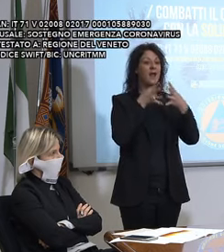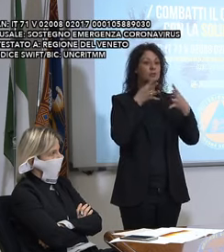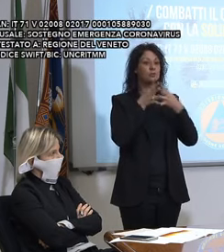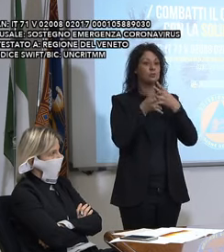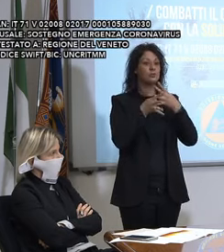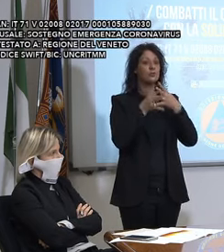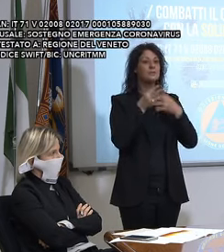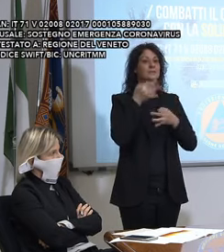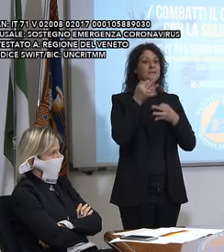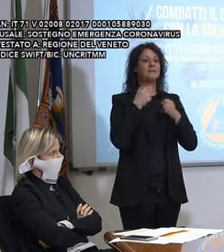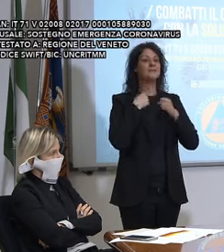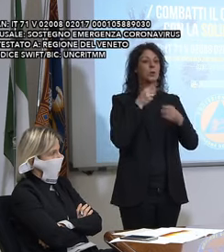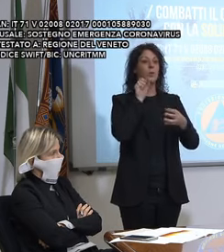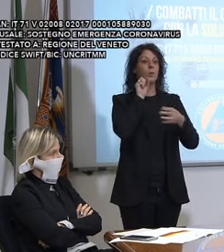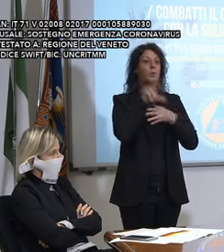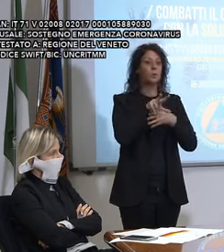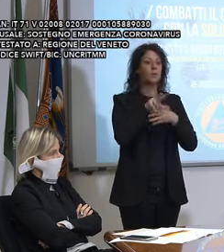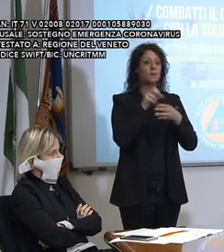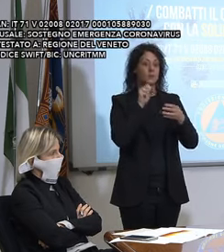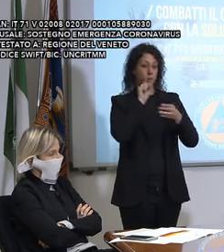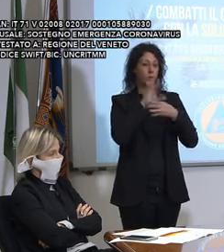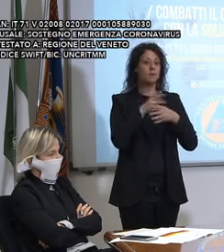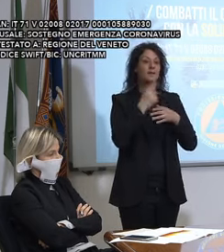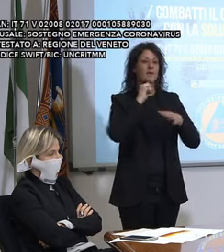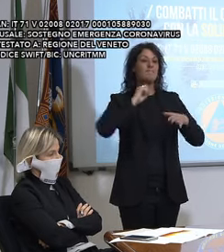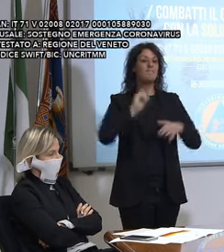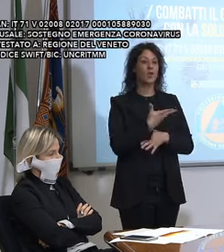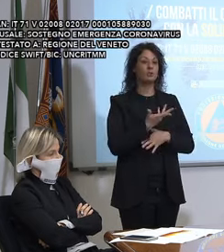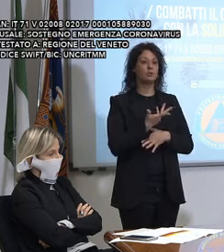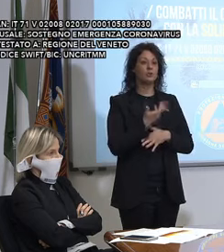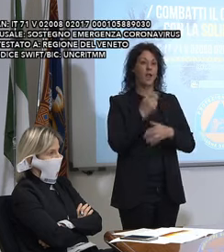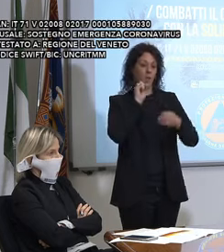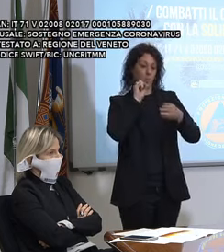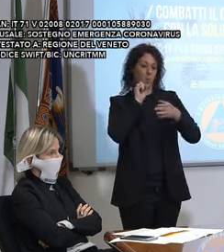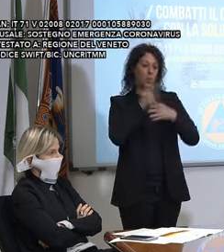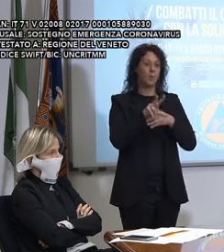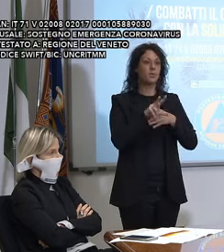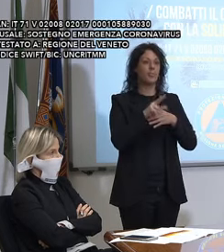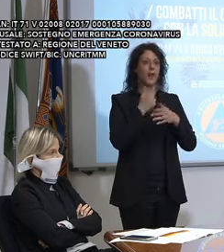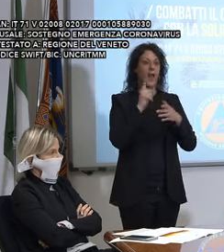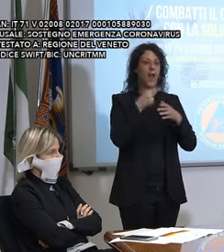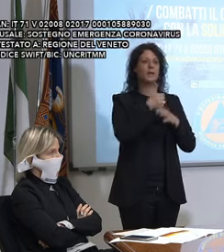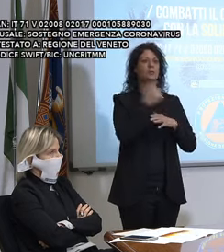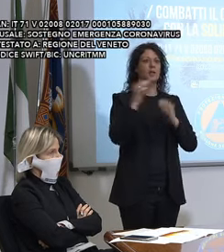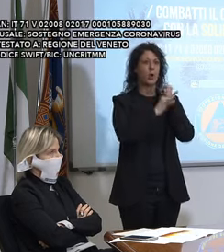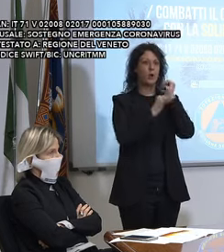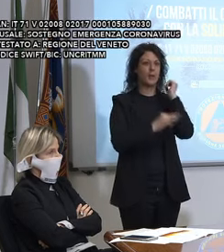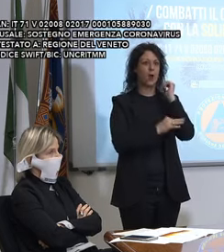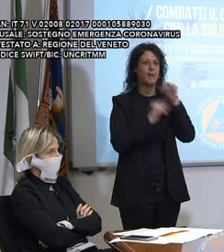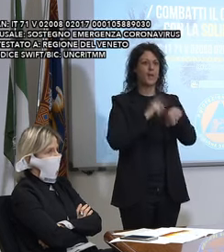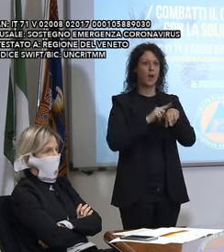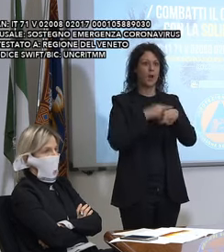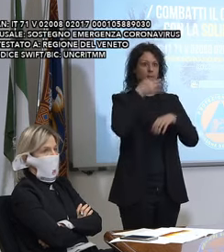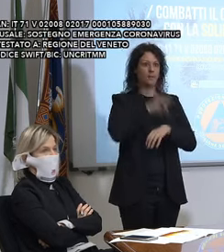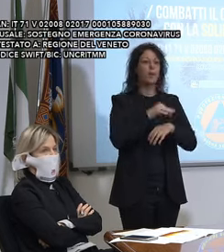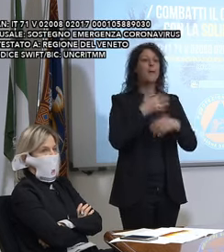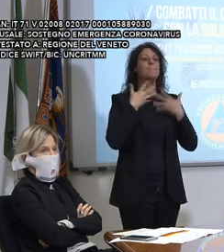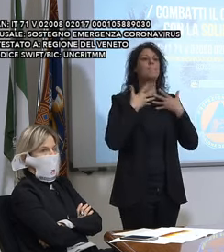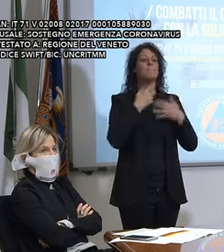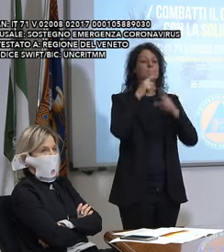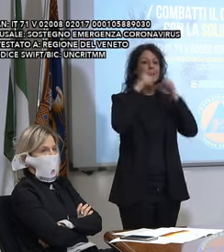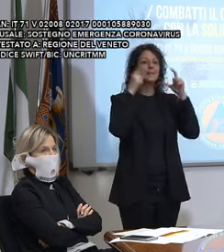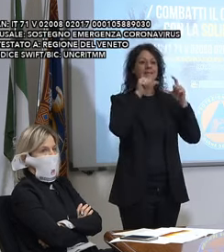una fiamma ha una velocità che supera anche i 100 km all'ora. La mascherina serve per la respirazione,